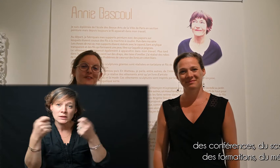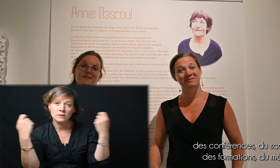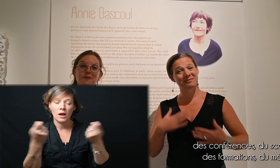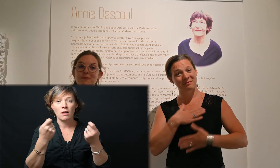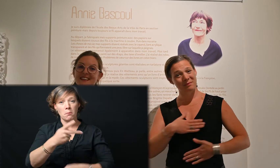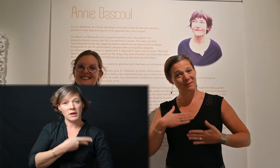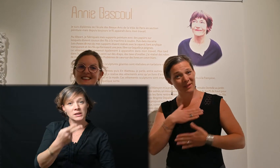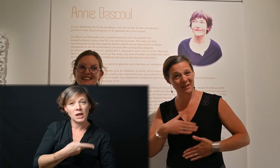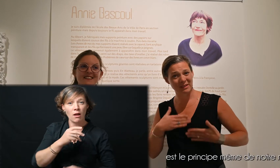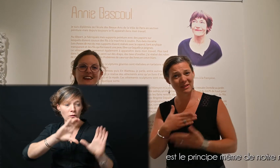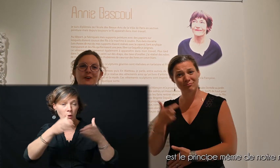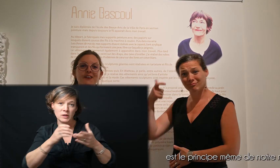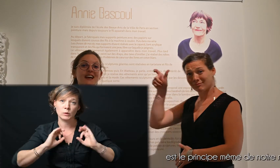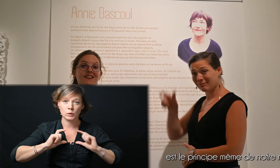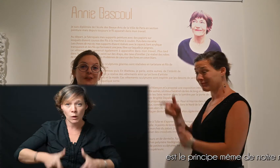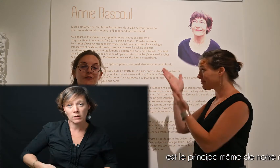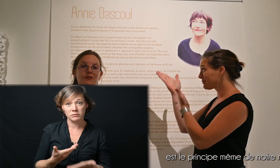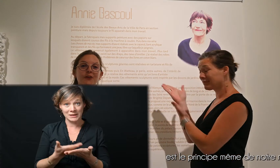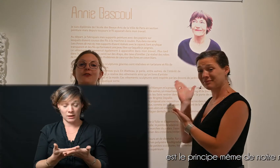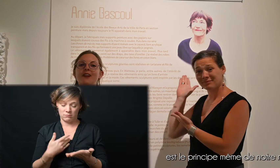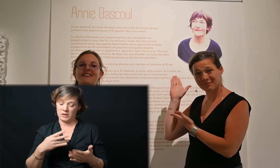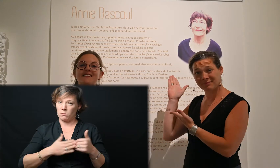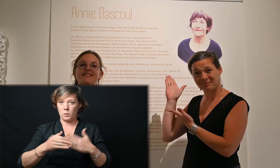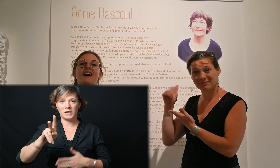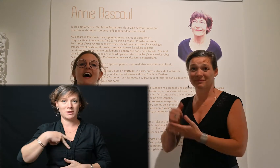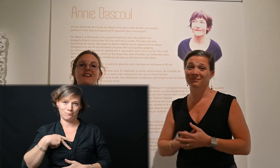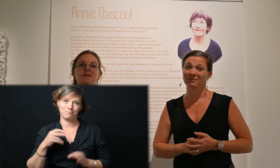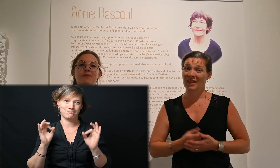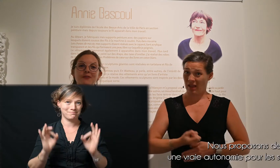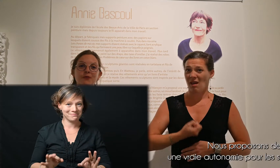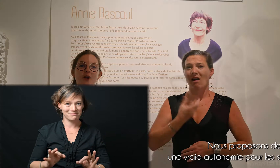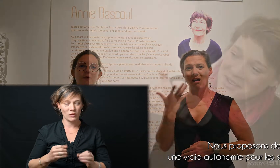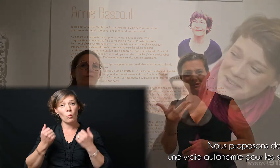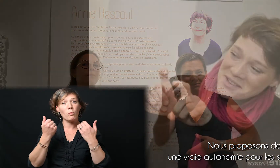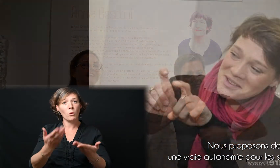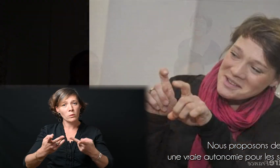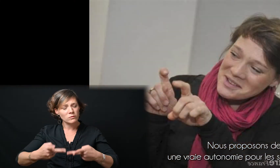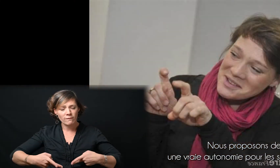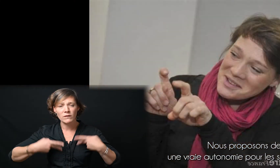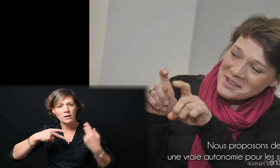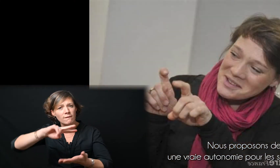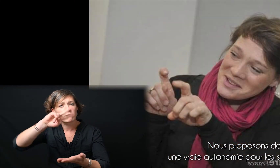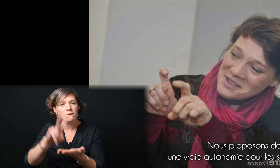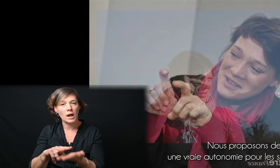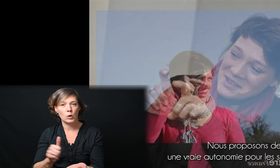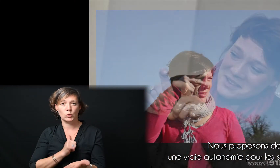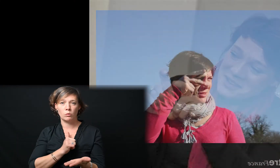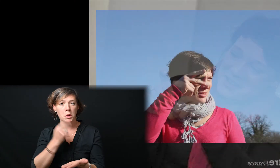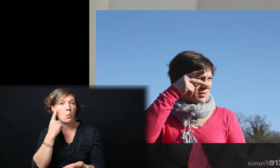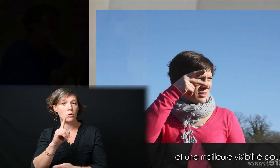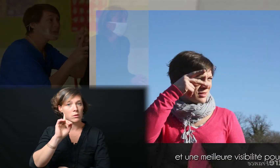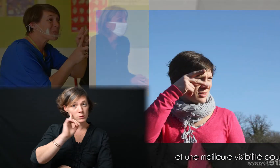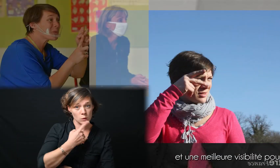du médical, est le principe même de notre métier. Nous proposons de vivre une vraie autonomie pour les